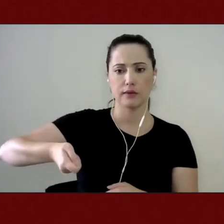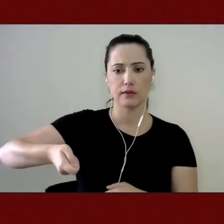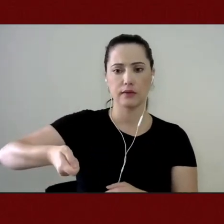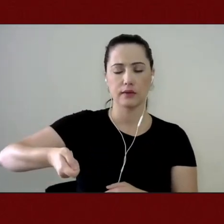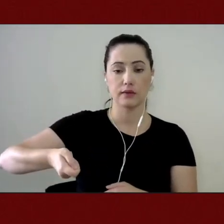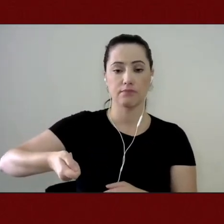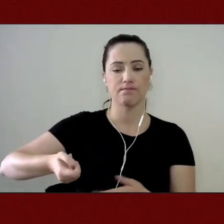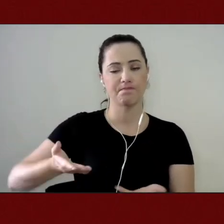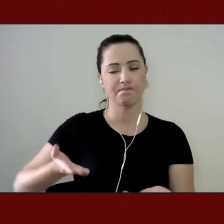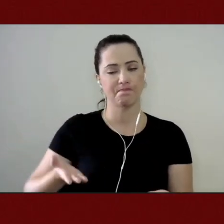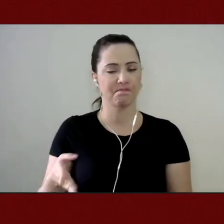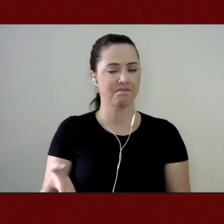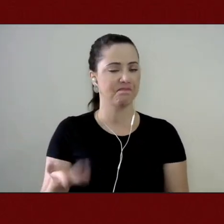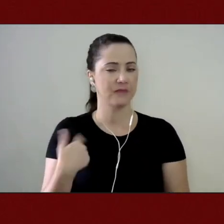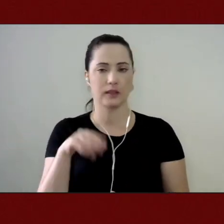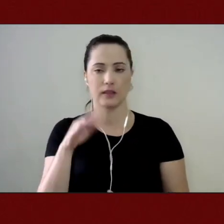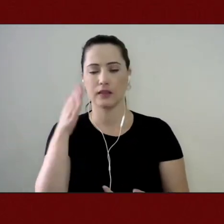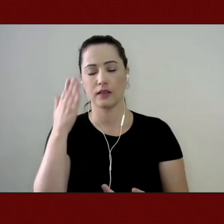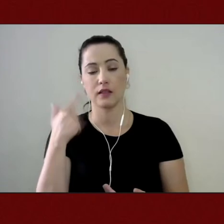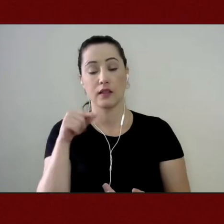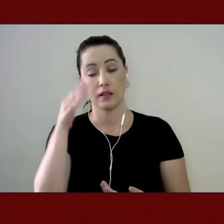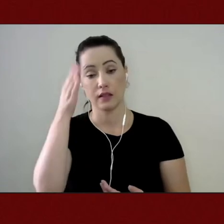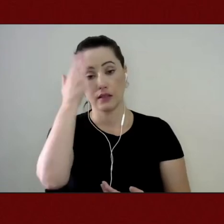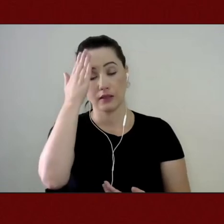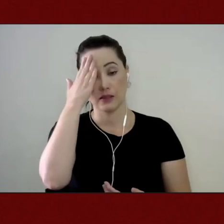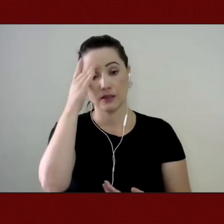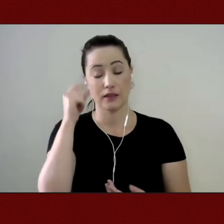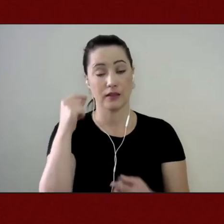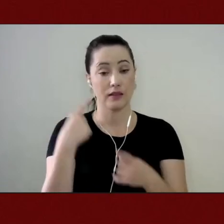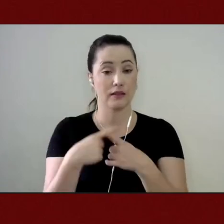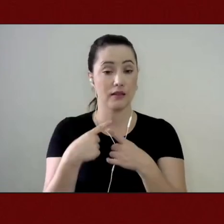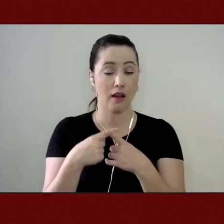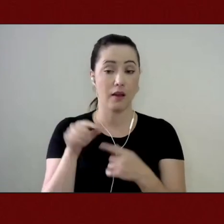a qual não é estranha a própria União Soviética de Stalin.